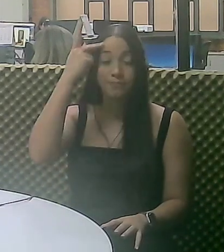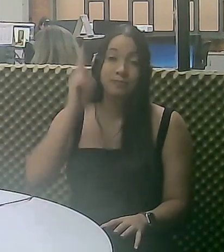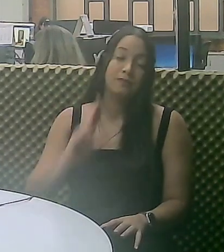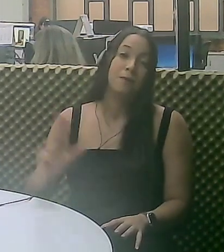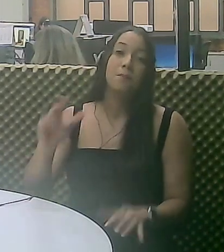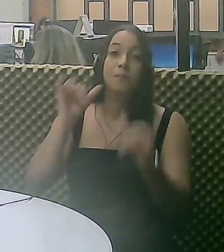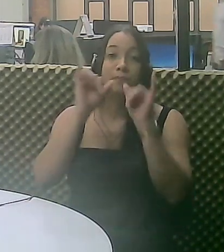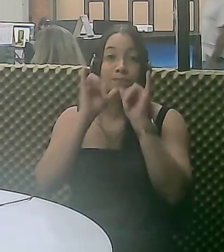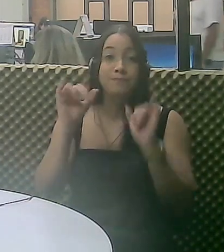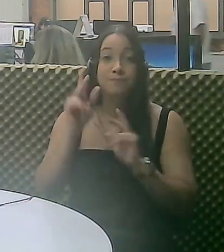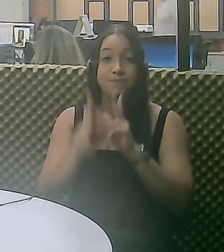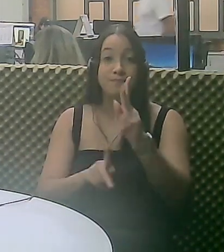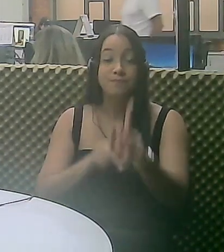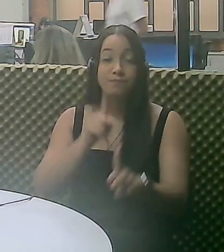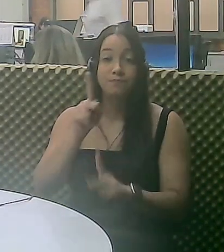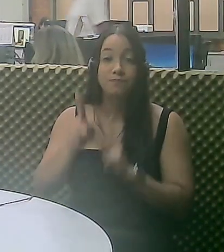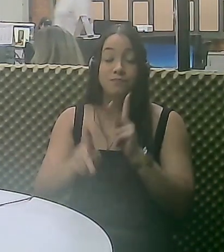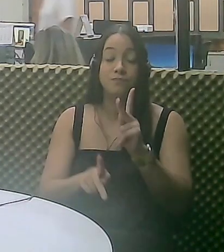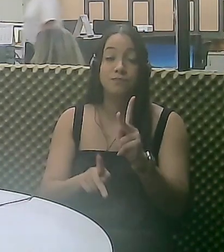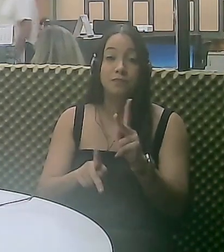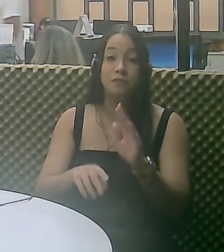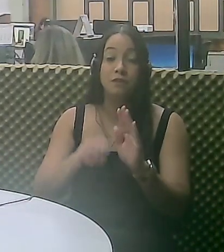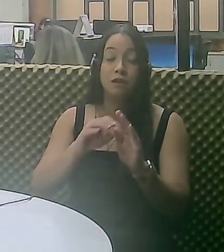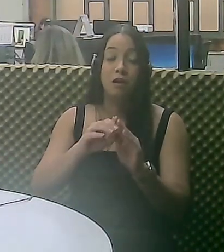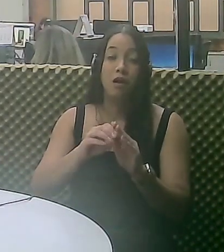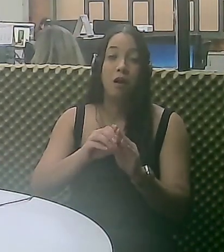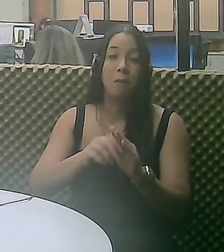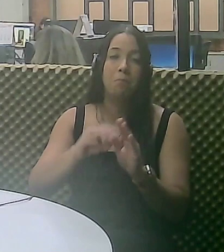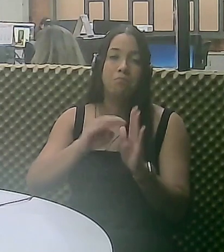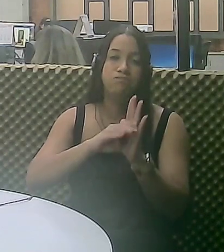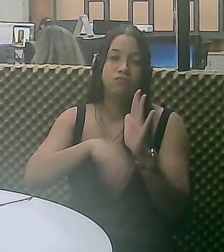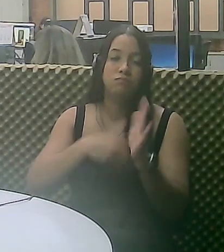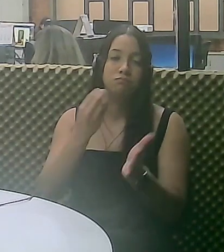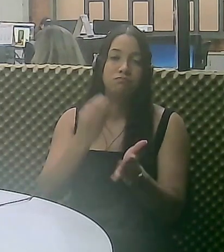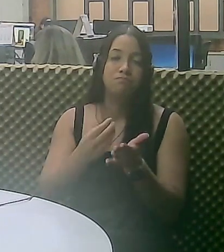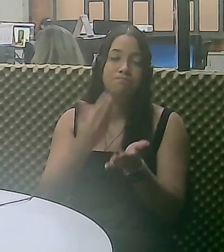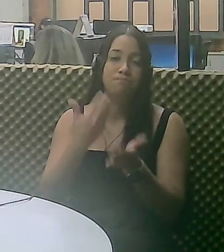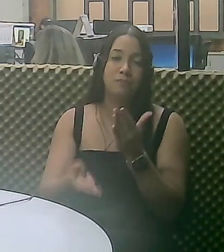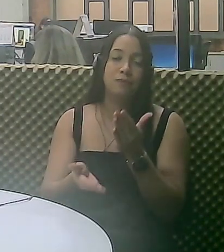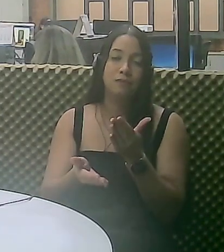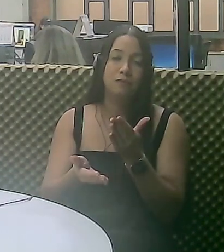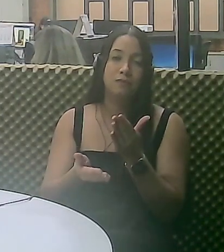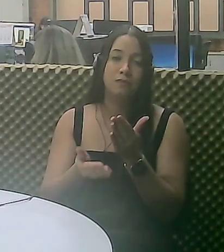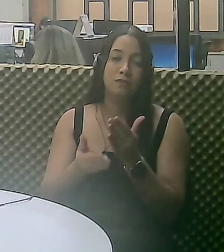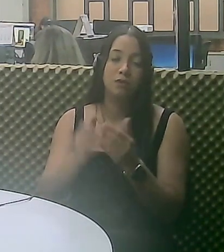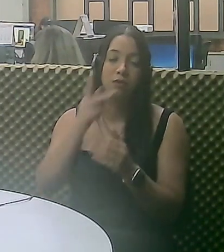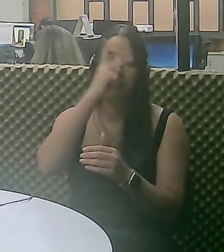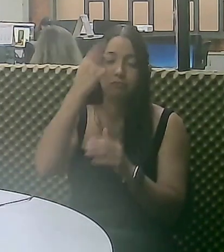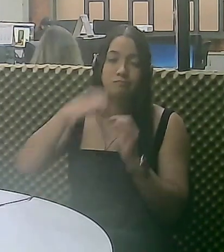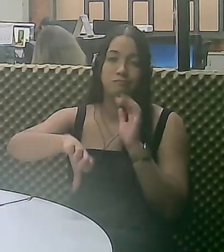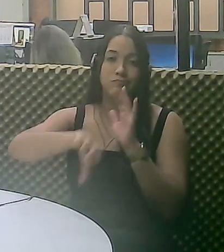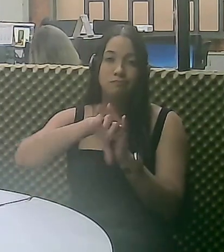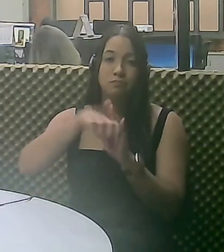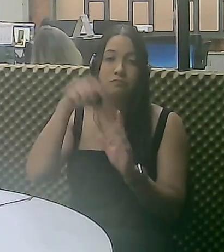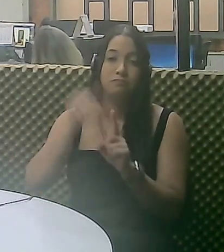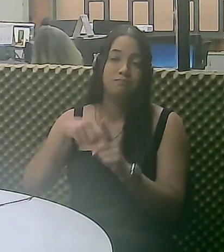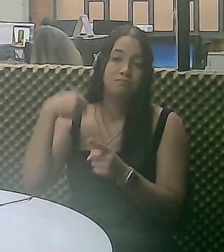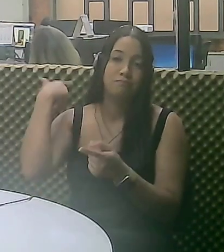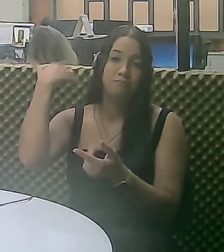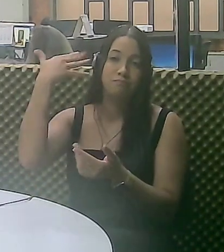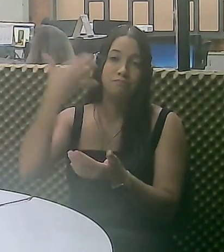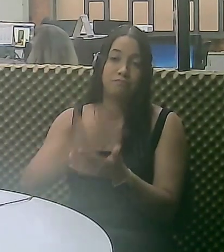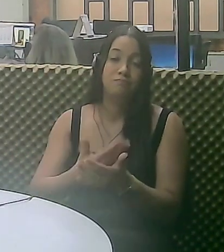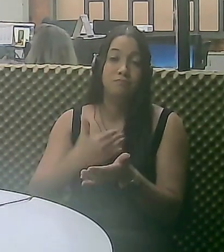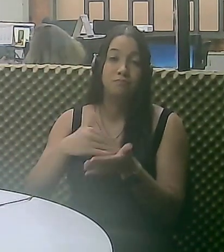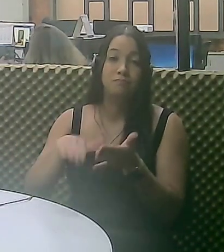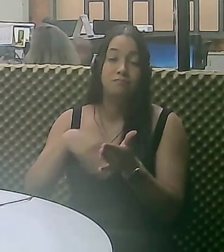Uberlândia alerta a população quanto aos prejuízos causados por ações criminosas. Nos últimos meses, a Secretaria Municipal de